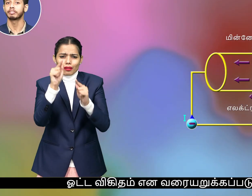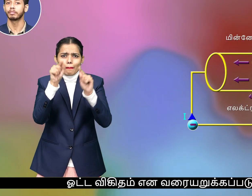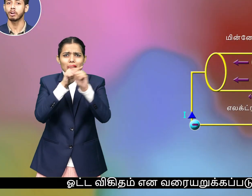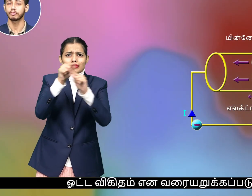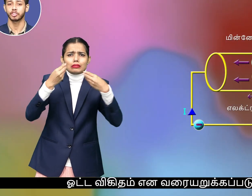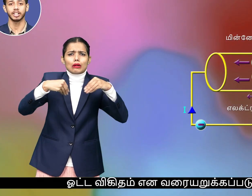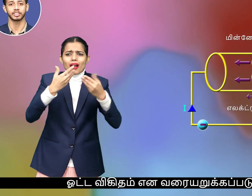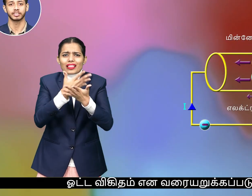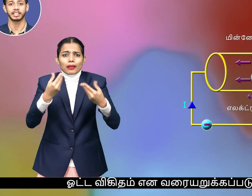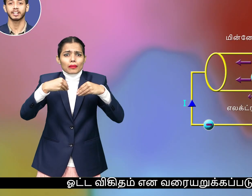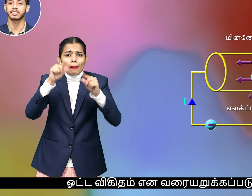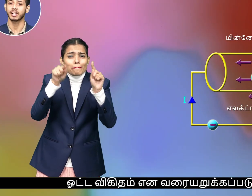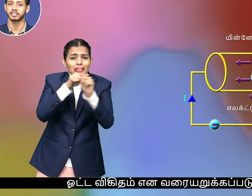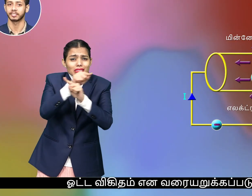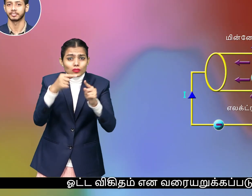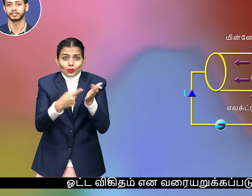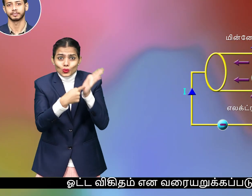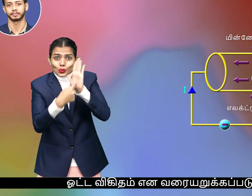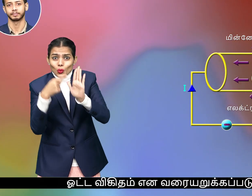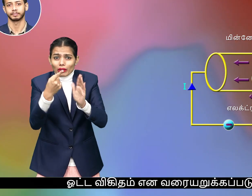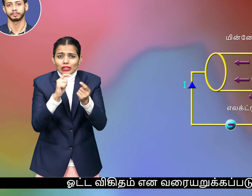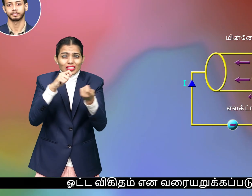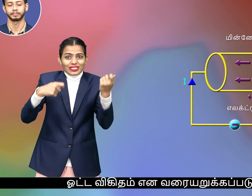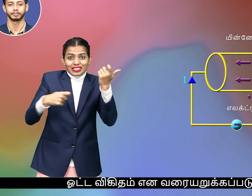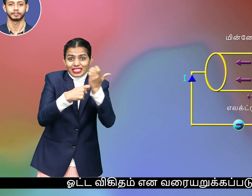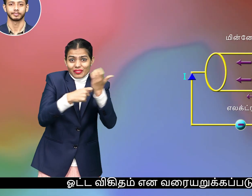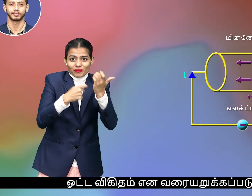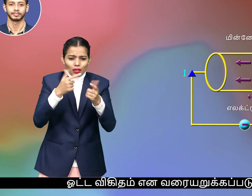மின்னோட்டங்களின் ஓட்ட விகிதம் என வரையறுக்கப்படுகிறது.